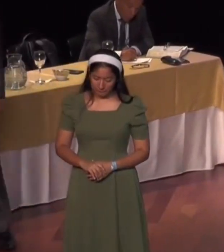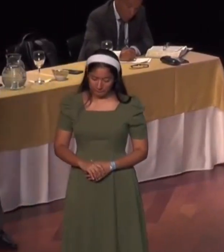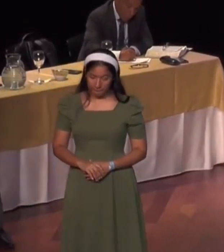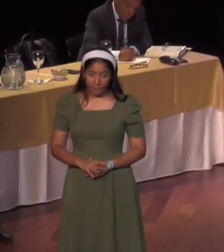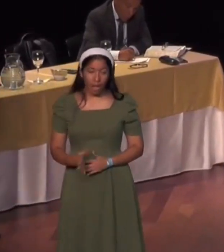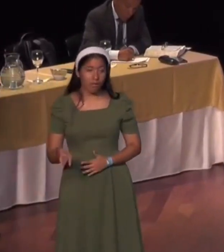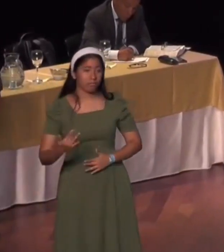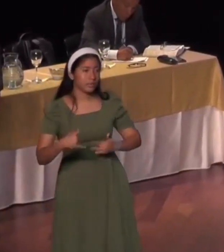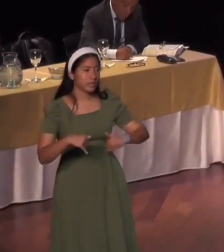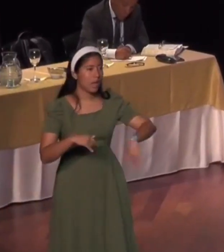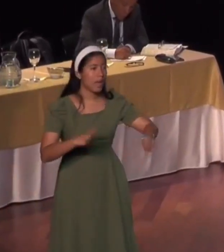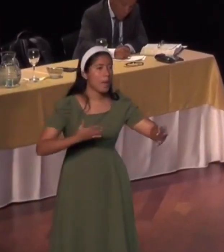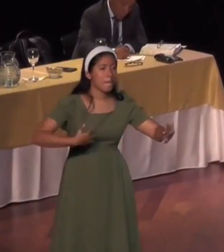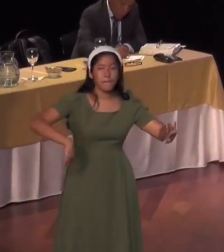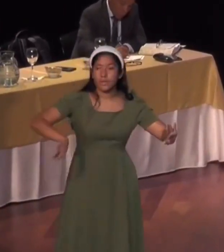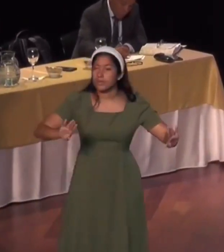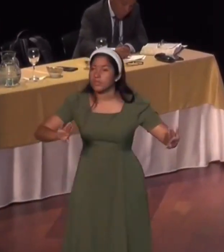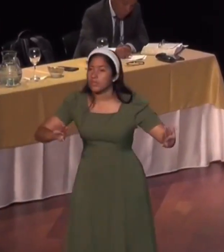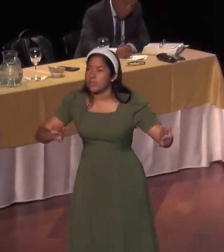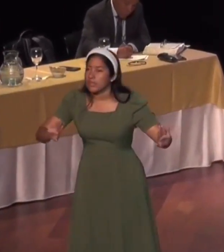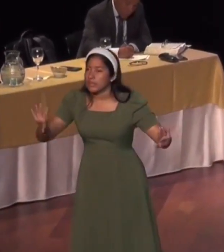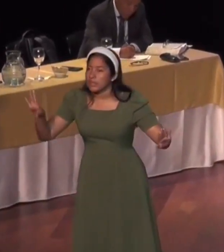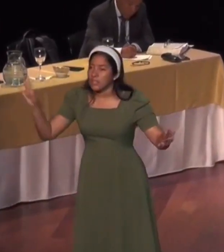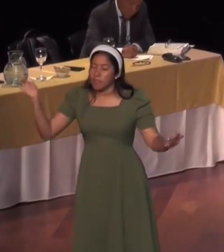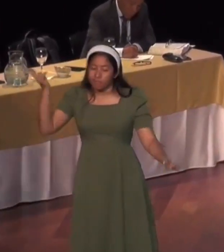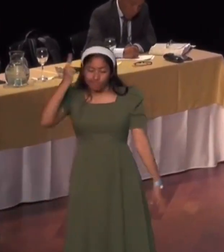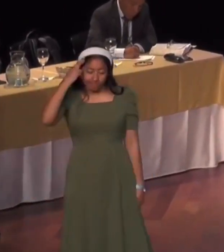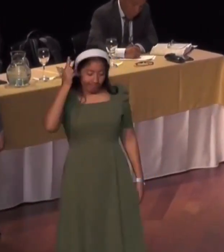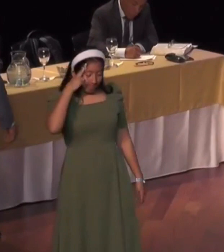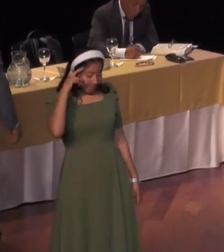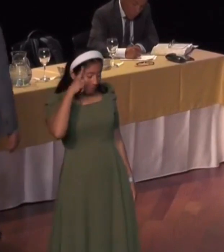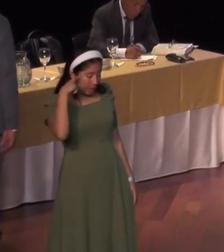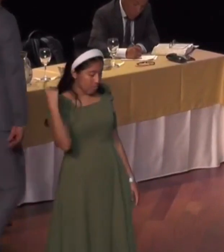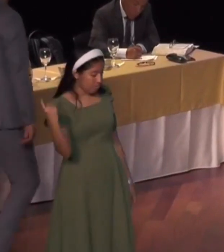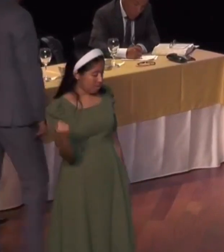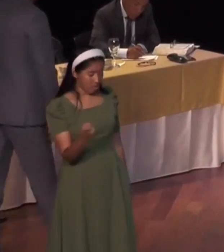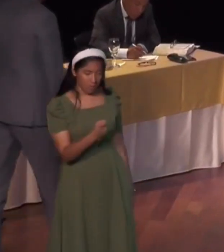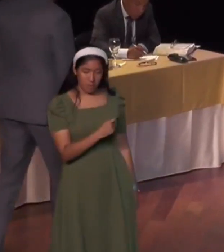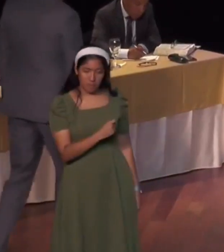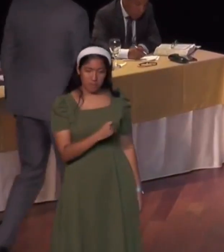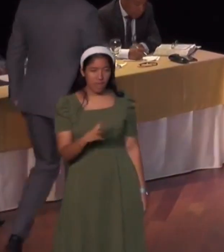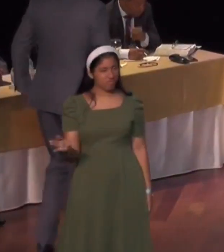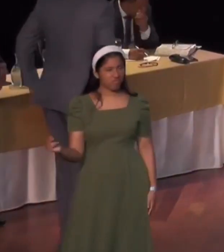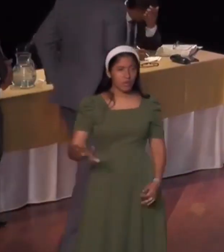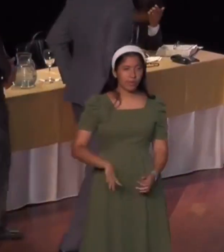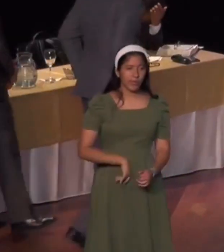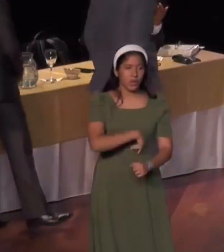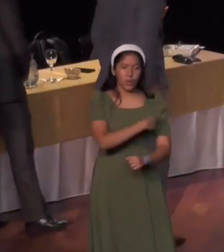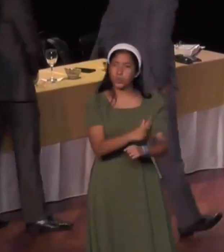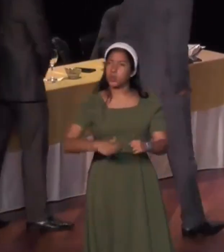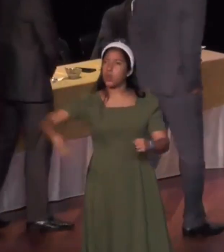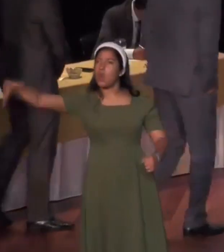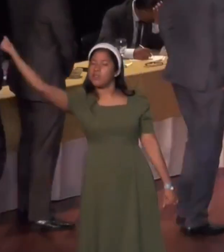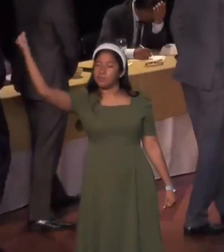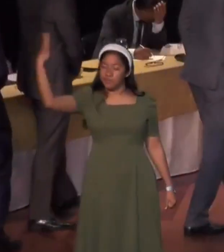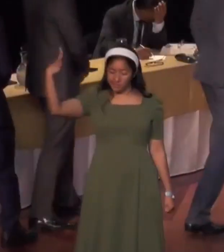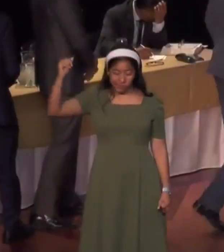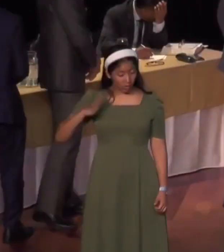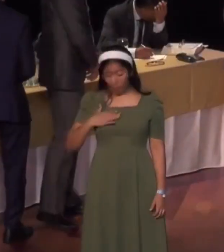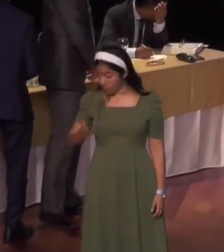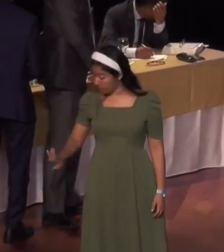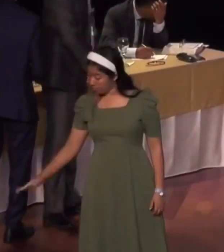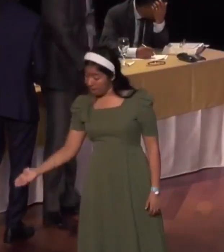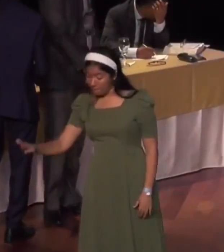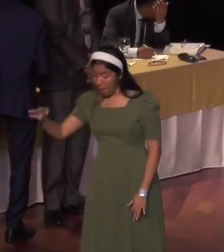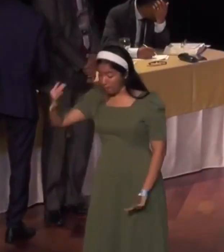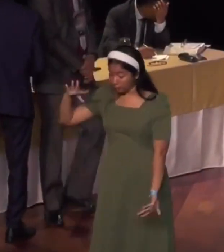Mientras otros están superficiales en sus razonamientos, no hay provisión en los desiertos, no podré levantar una iglesia en